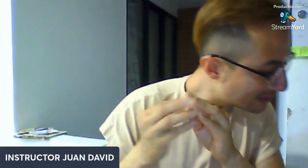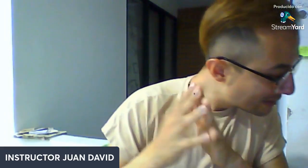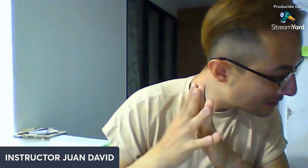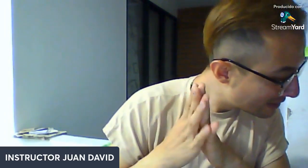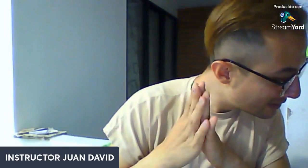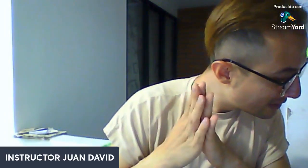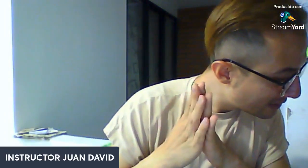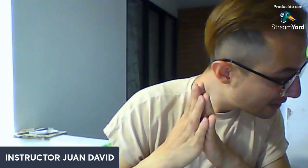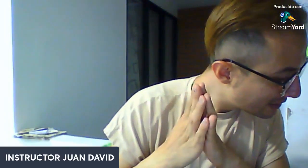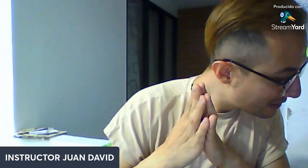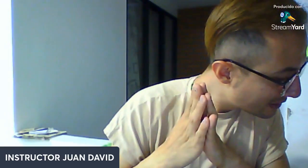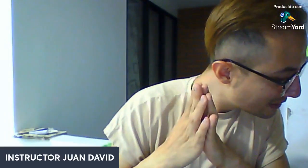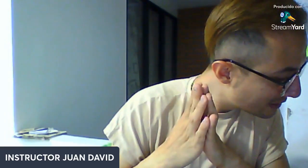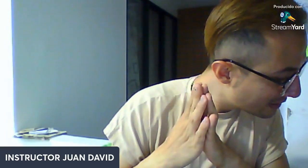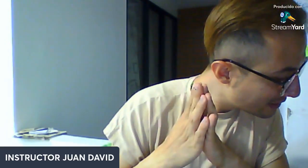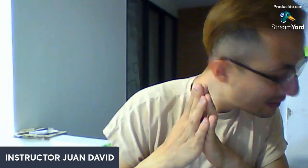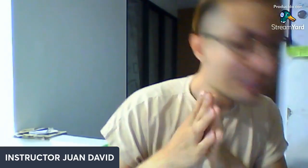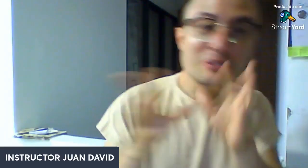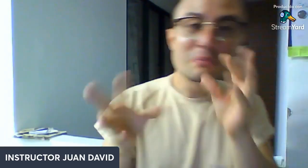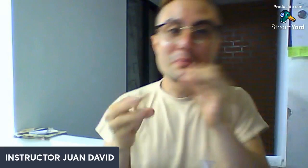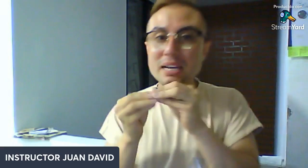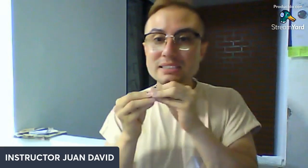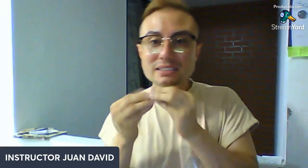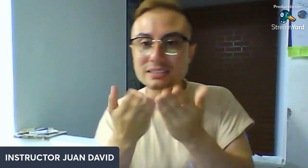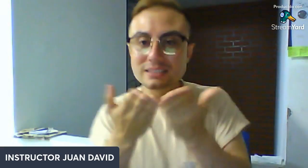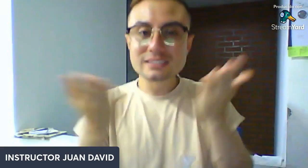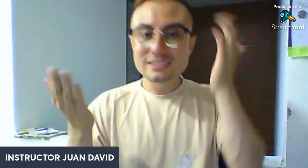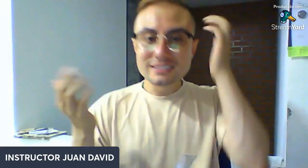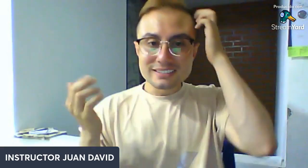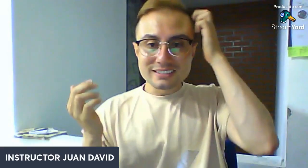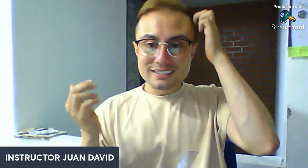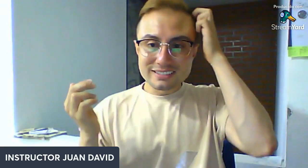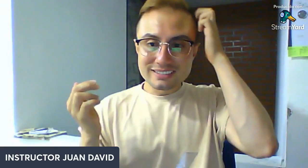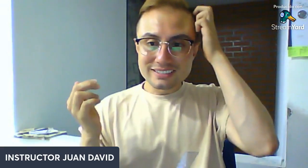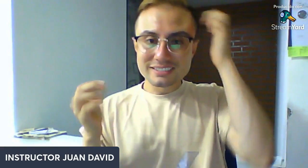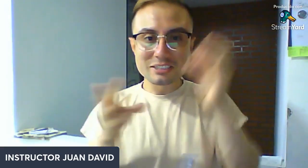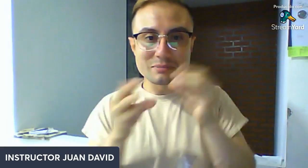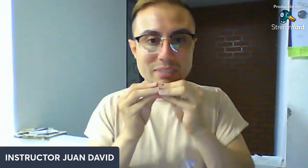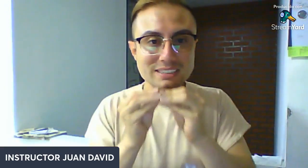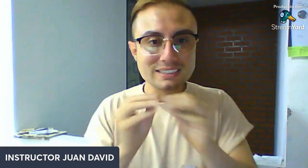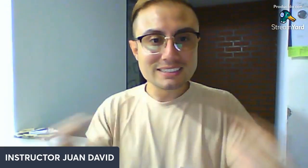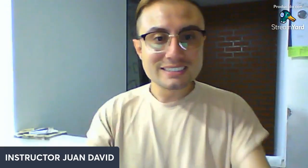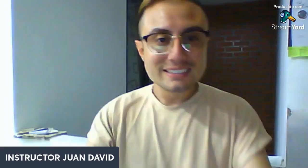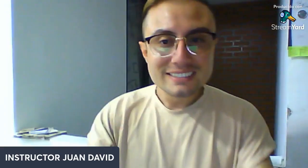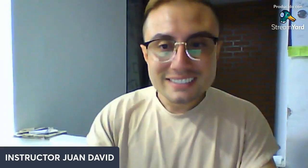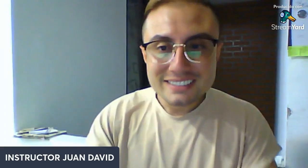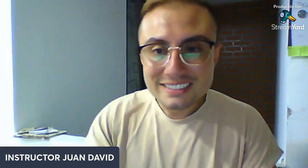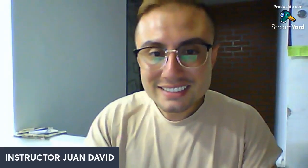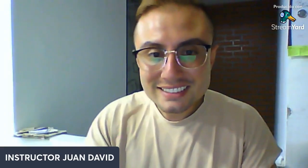Durante la señal, la además, señal es esta, dos. Bien. bueno, ¿quién más?